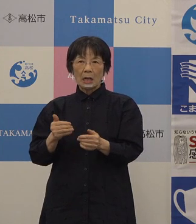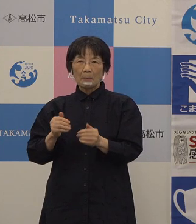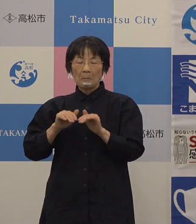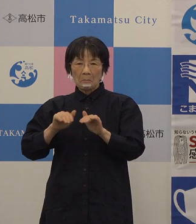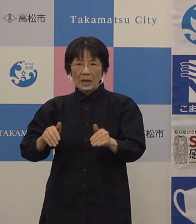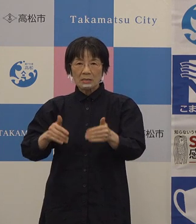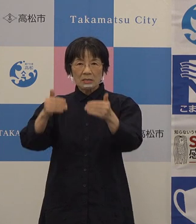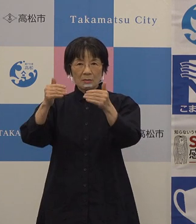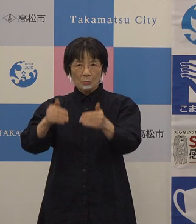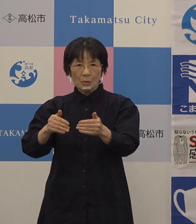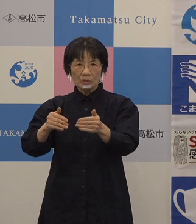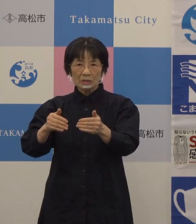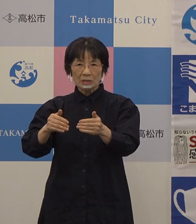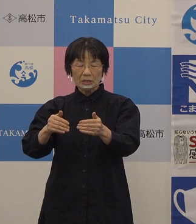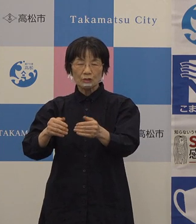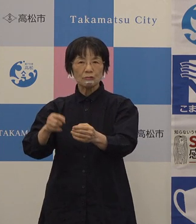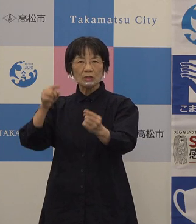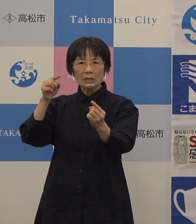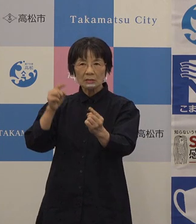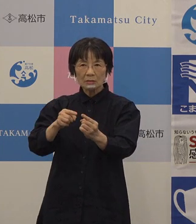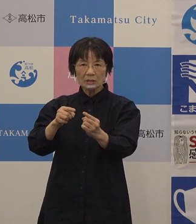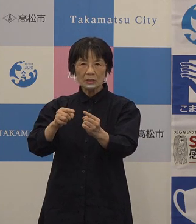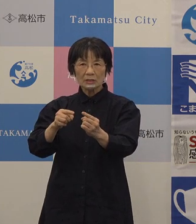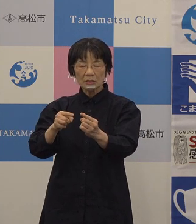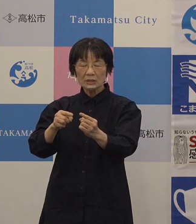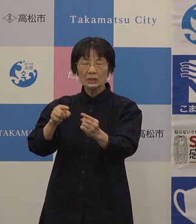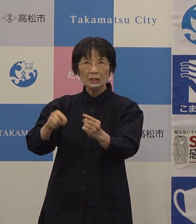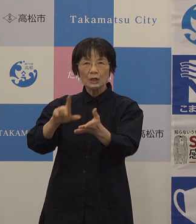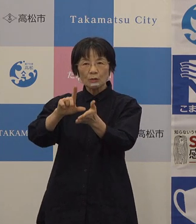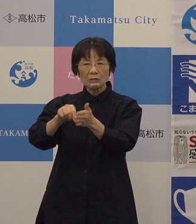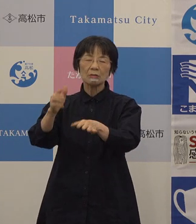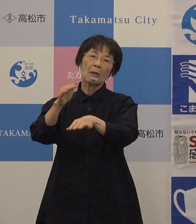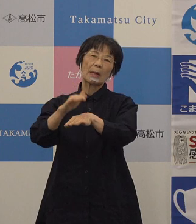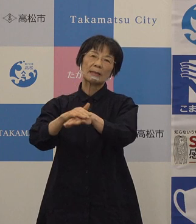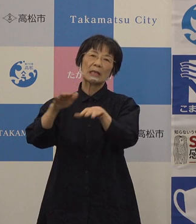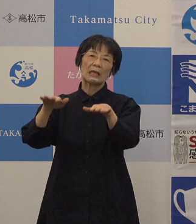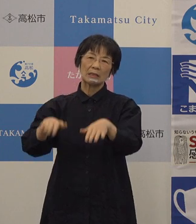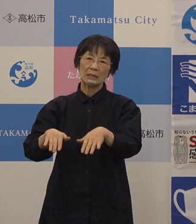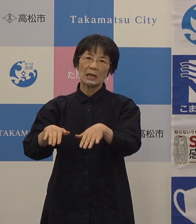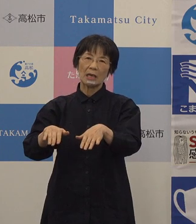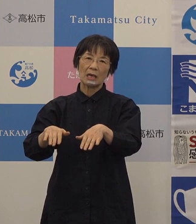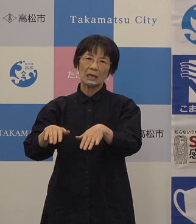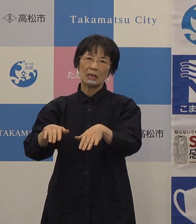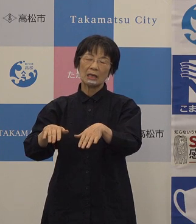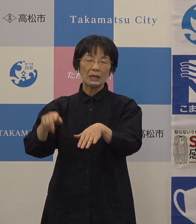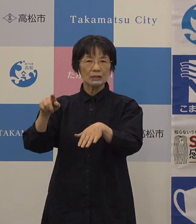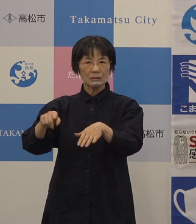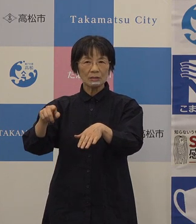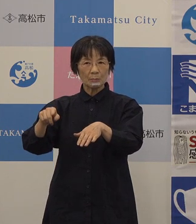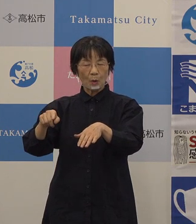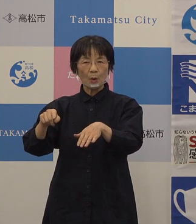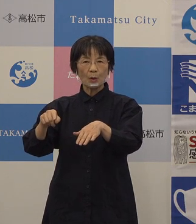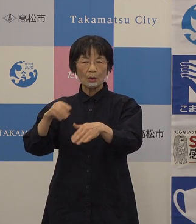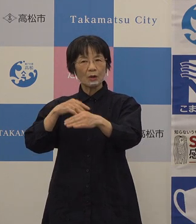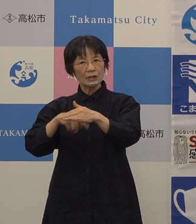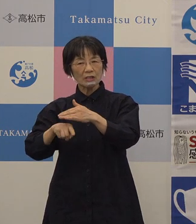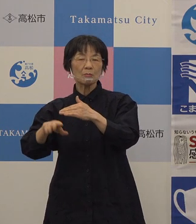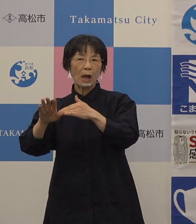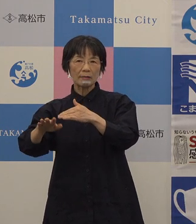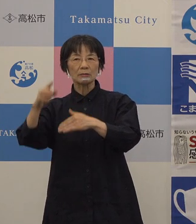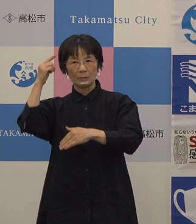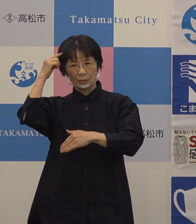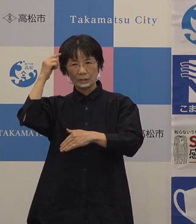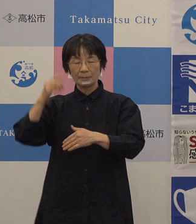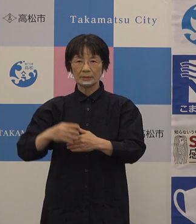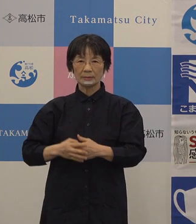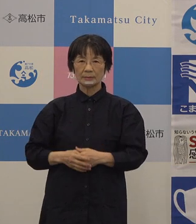が講じられた時期と全く重なったということでございます。その影響もいろいろ出ているのかなというふうに思っ